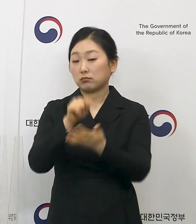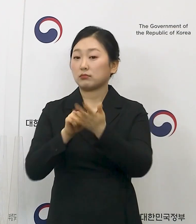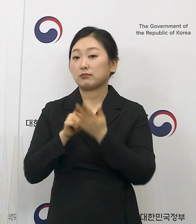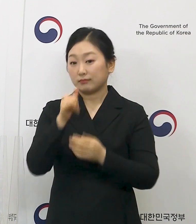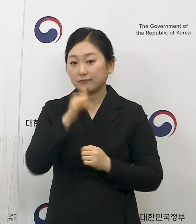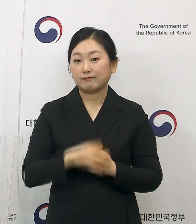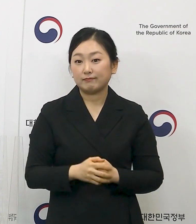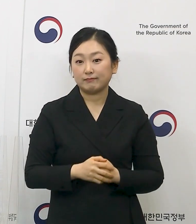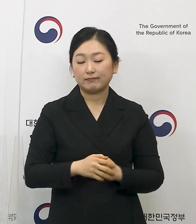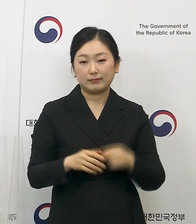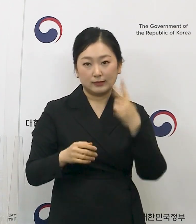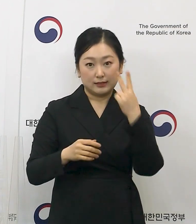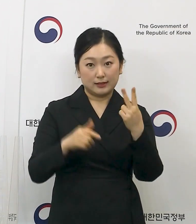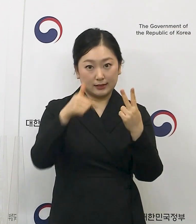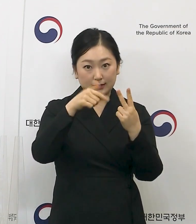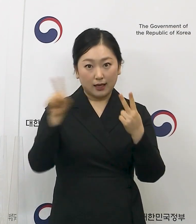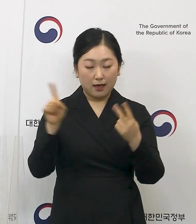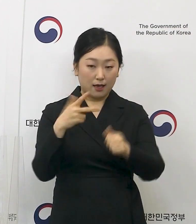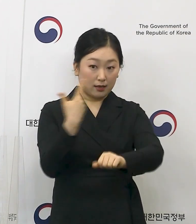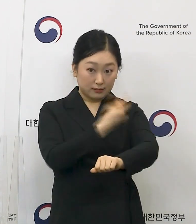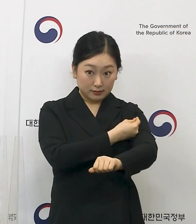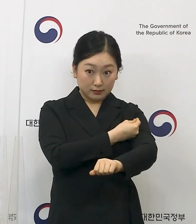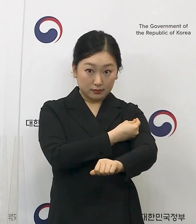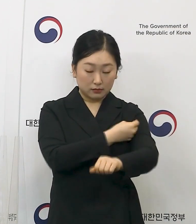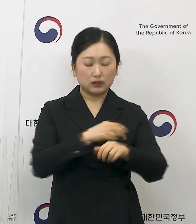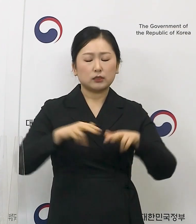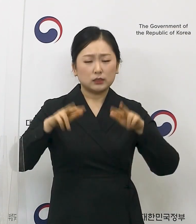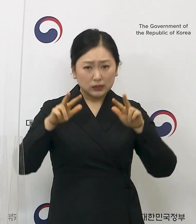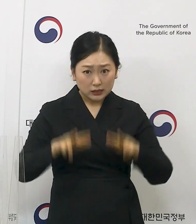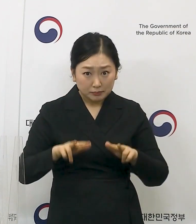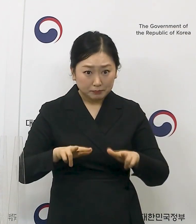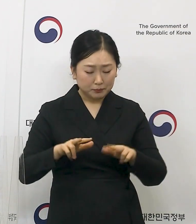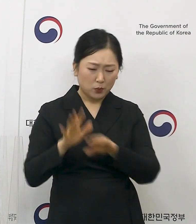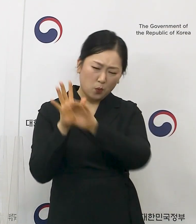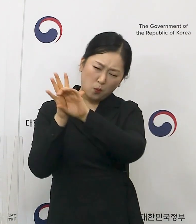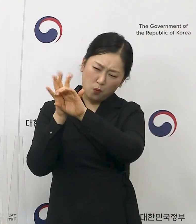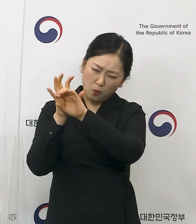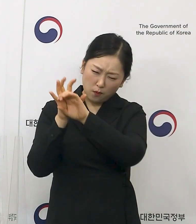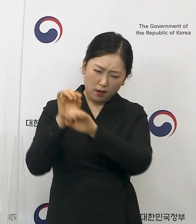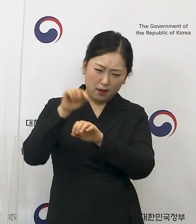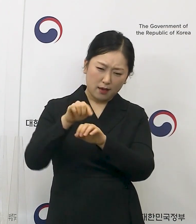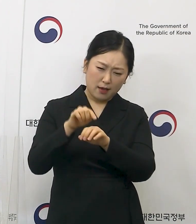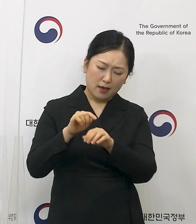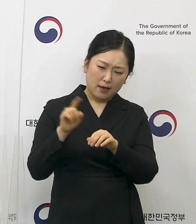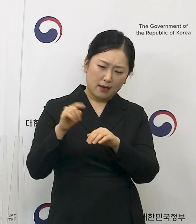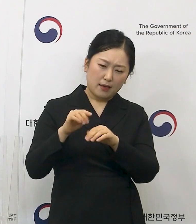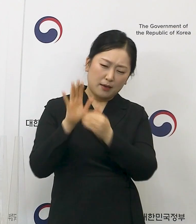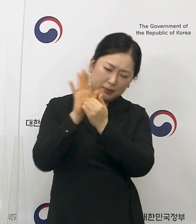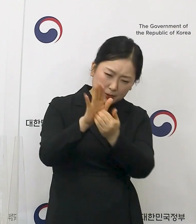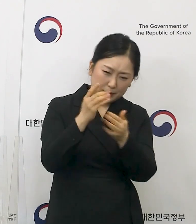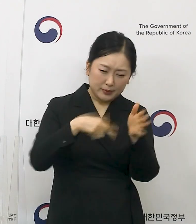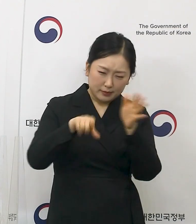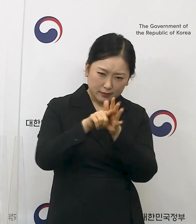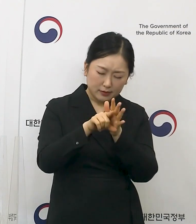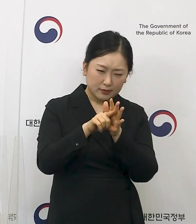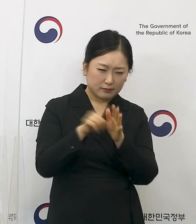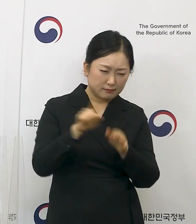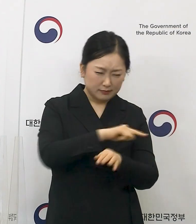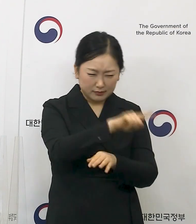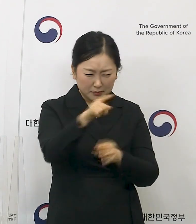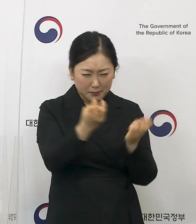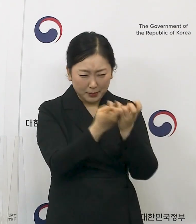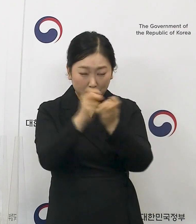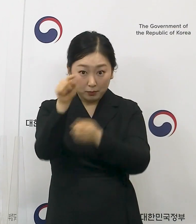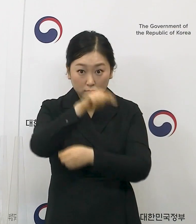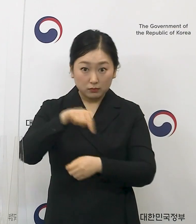이가 백신 접종은 현재 선택할 수 있는 모든 코로나19 예방 대책 중 가장 효과가 뛰어납니다.